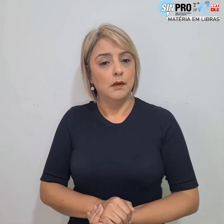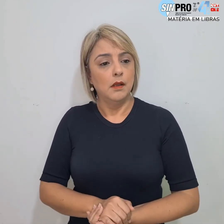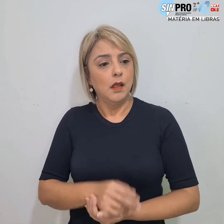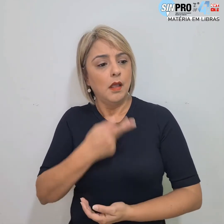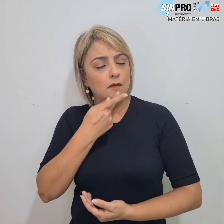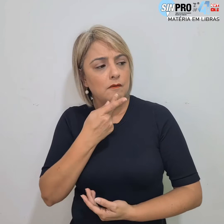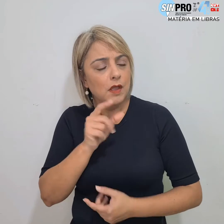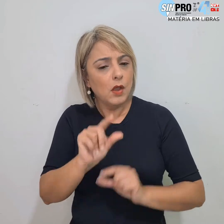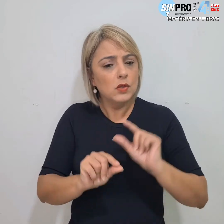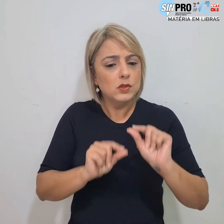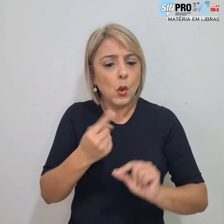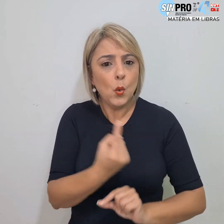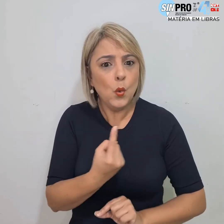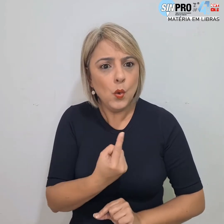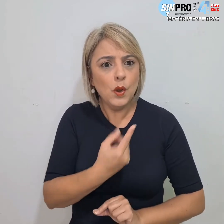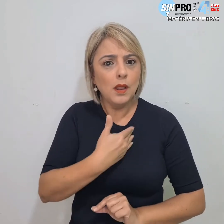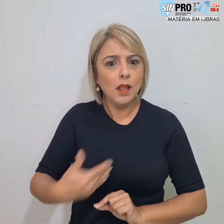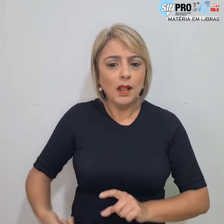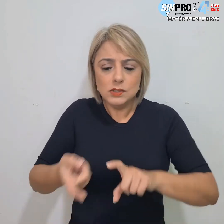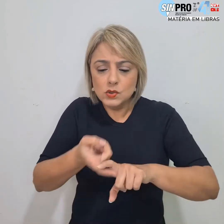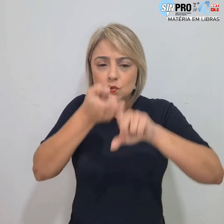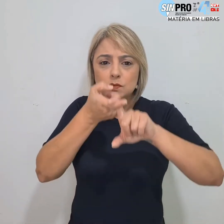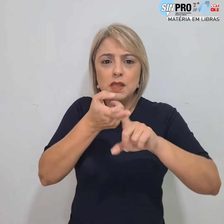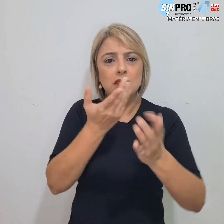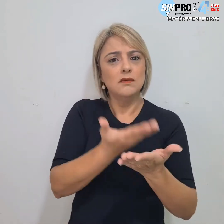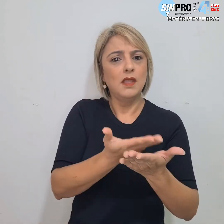única alternativa do governador a suspensão.